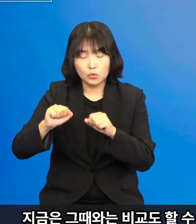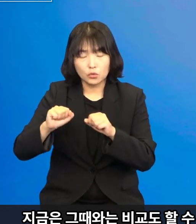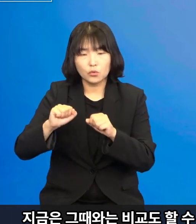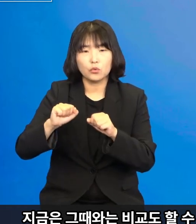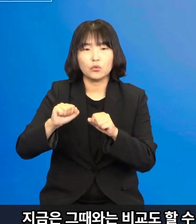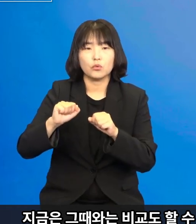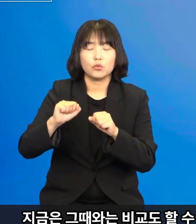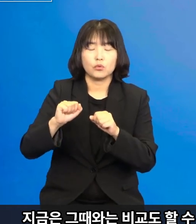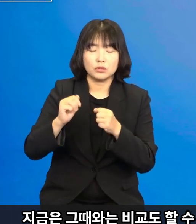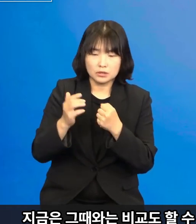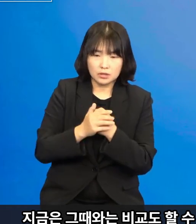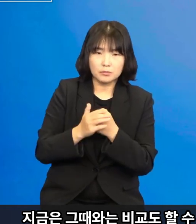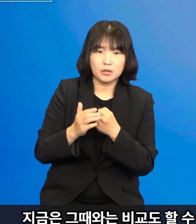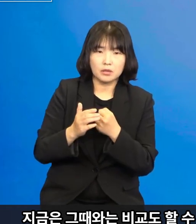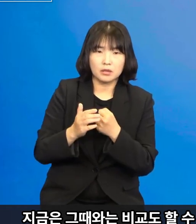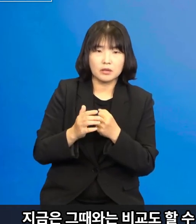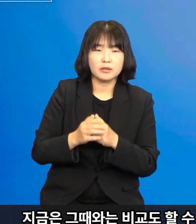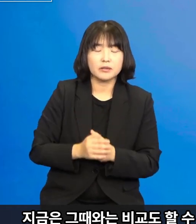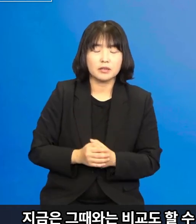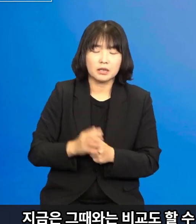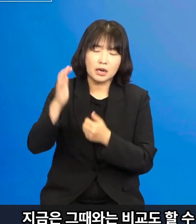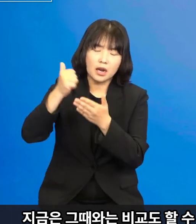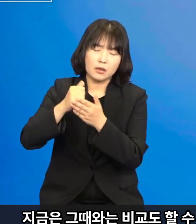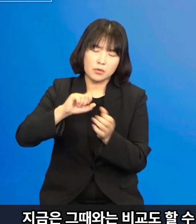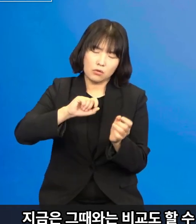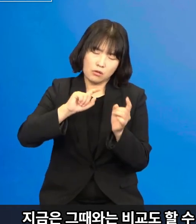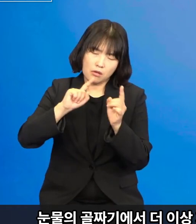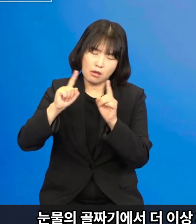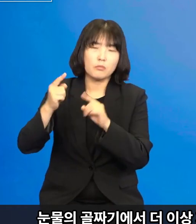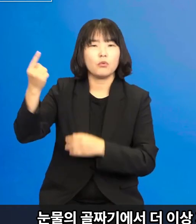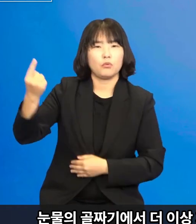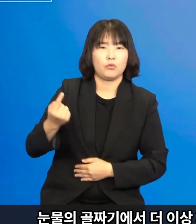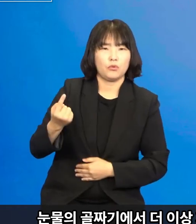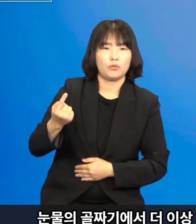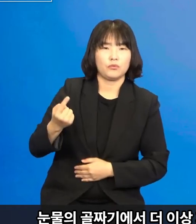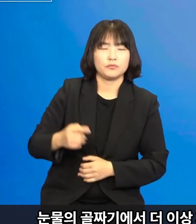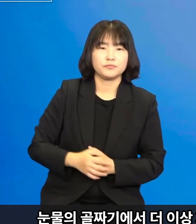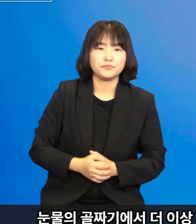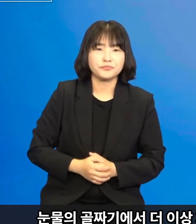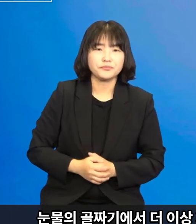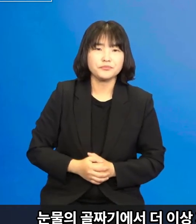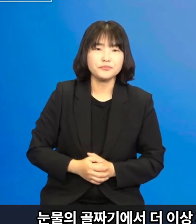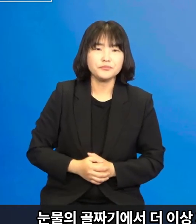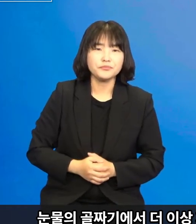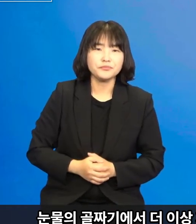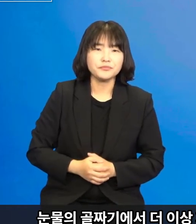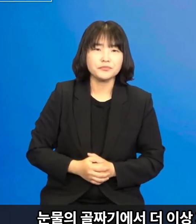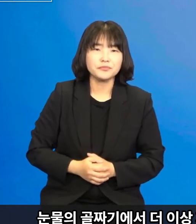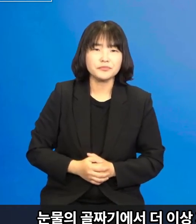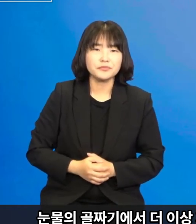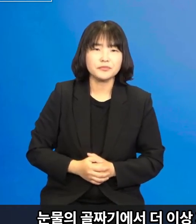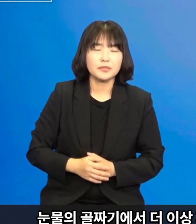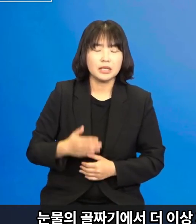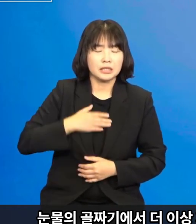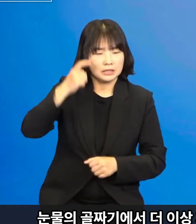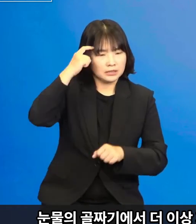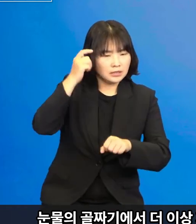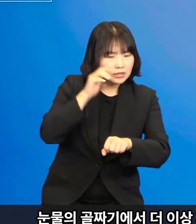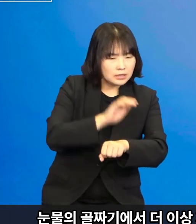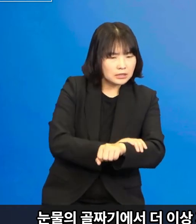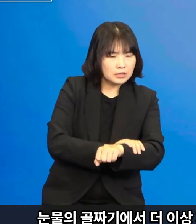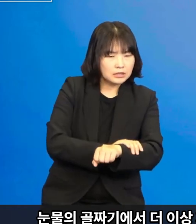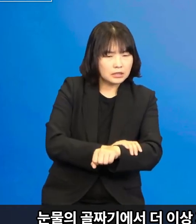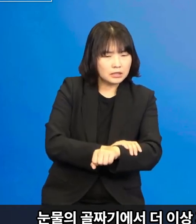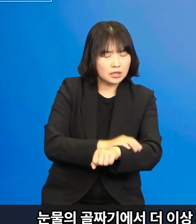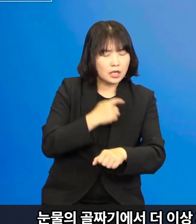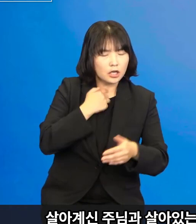그때는 비교도 할 수 없이 자신을 회복시켜 주셨다는 겁니다. 눈물의 골짜기에서 더 이상 자신의 지혜와 경험을 의지하지